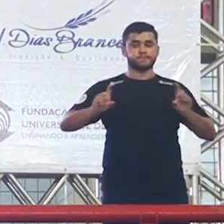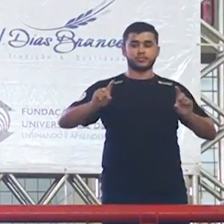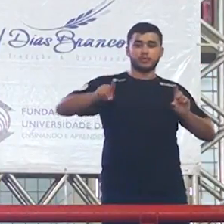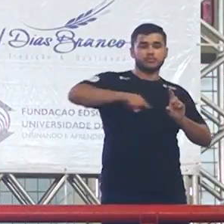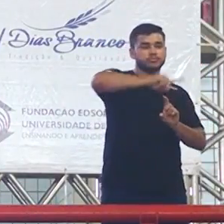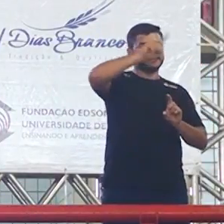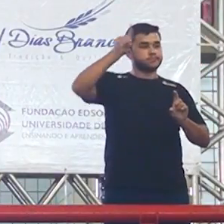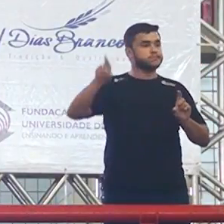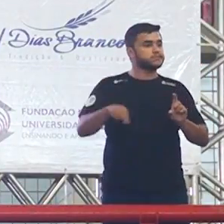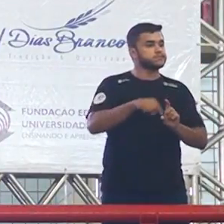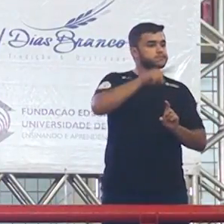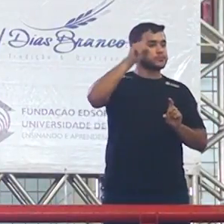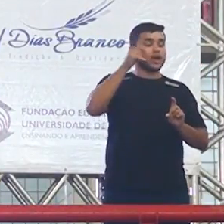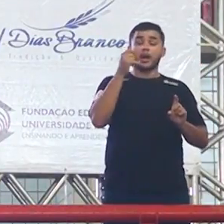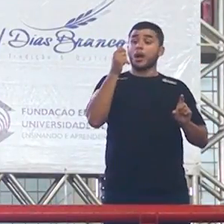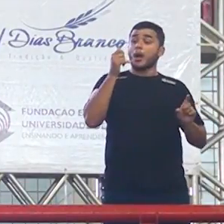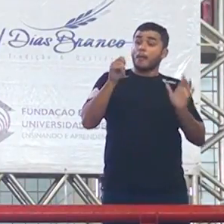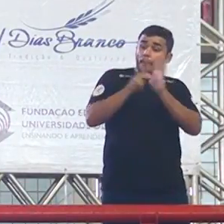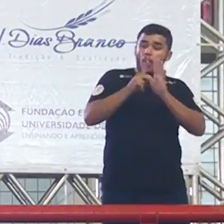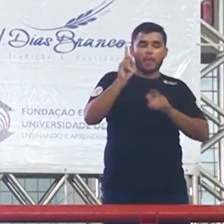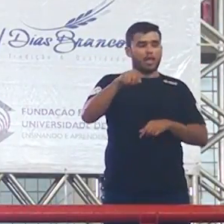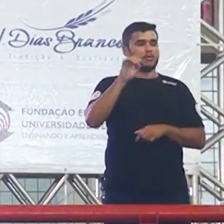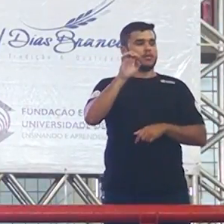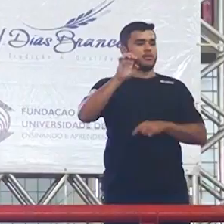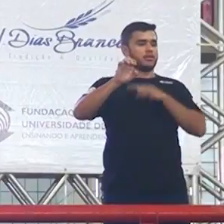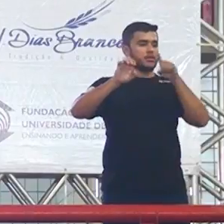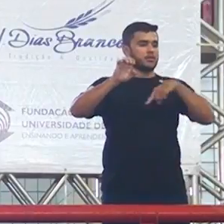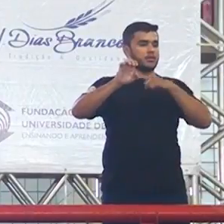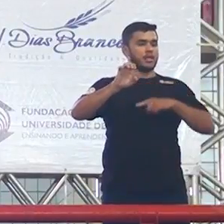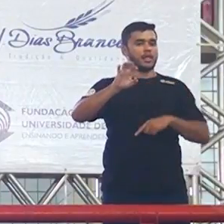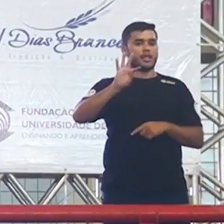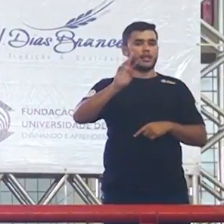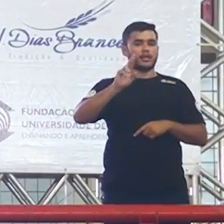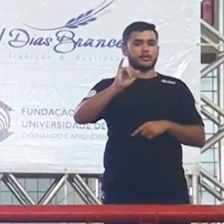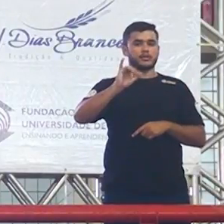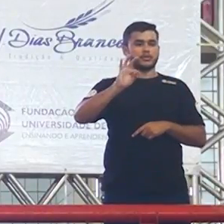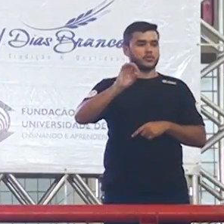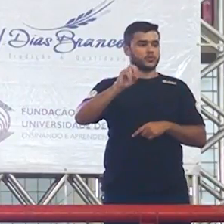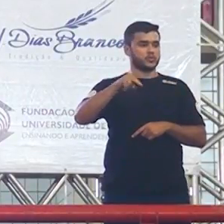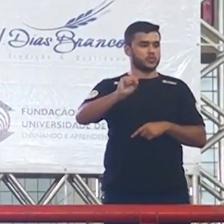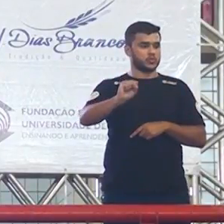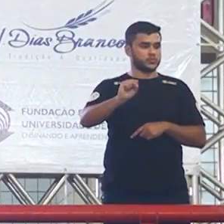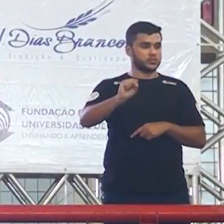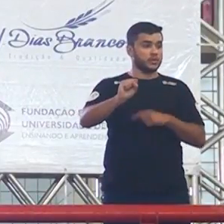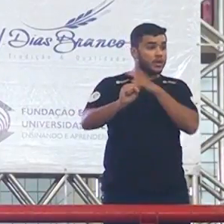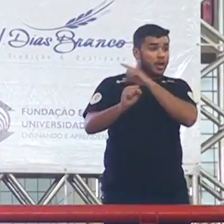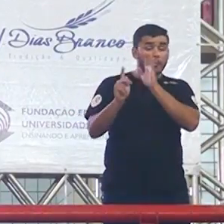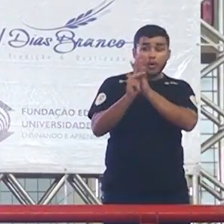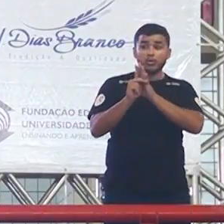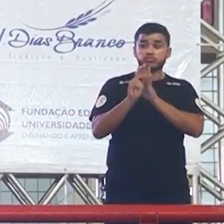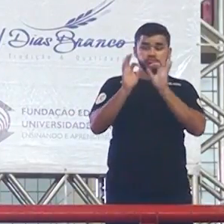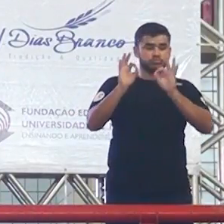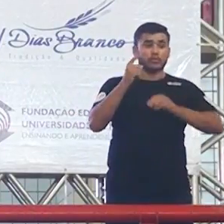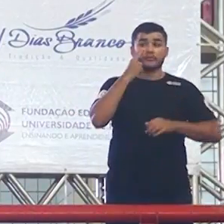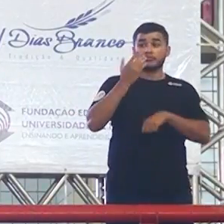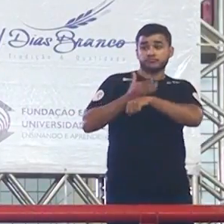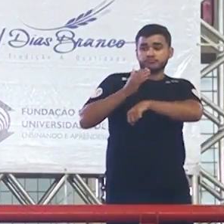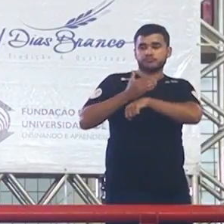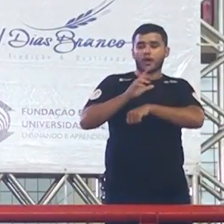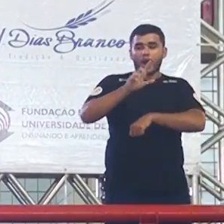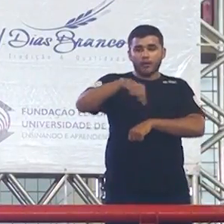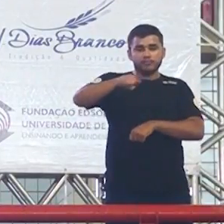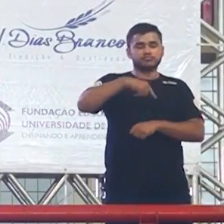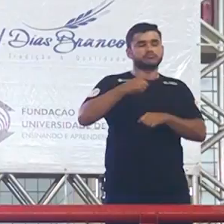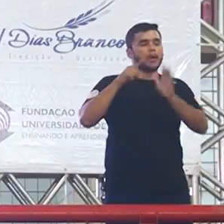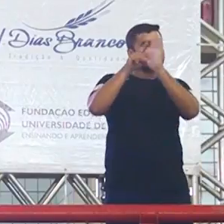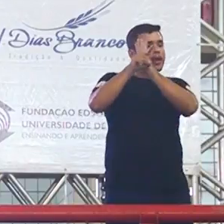que esse circuito, pessoal, que eu coloquei aí, é o circuito real. E para a gente resolver exercício, nós